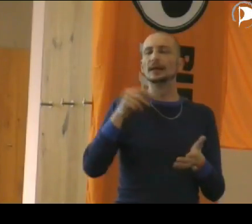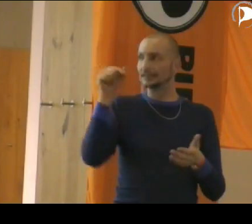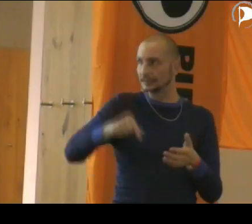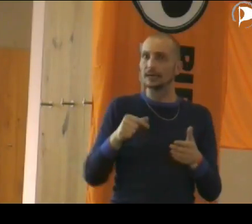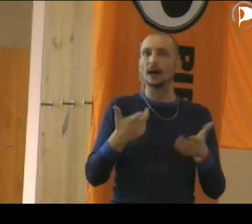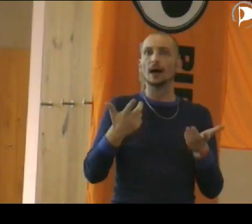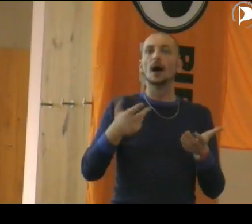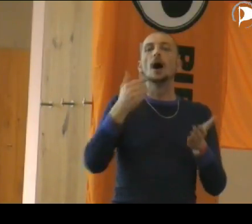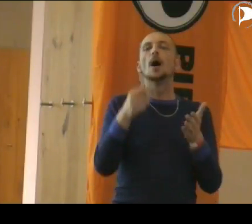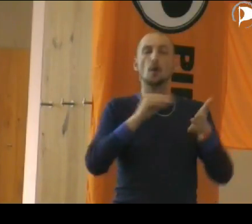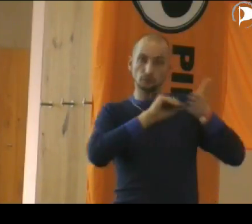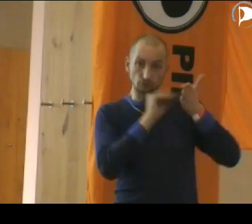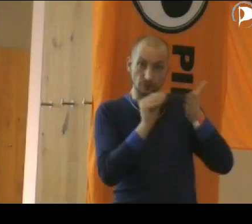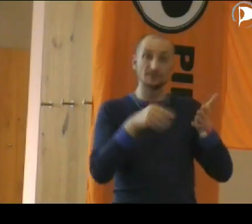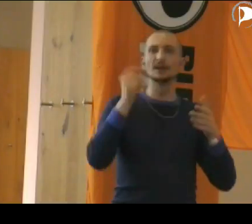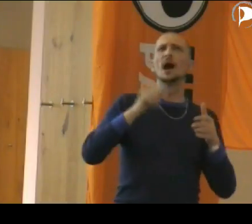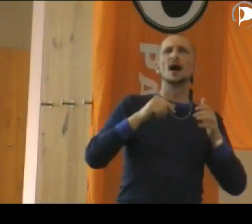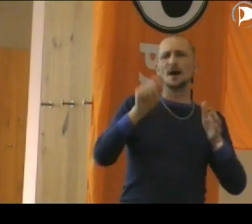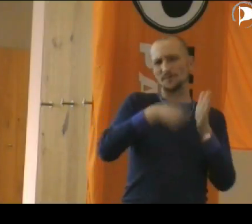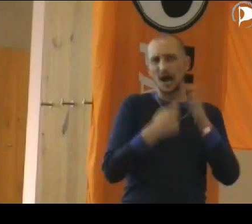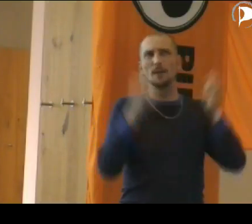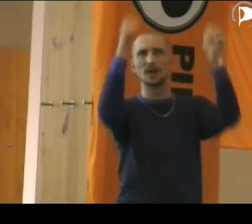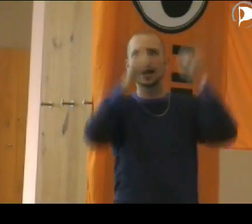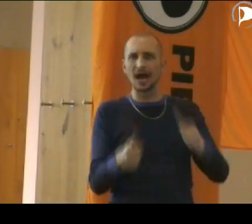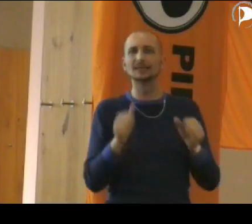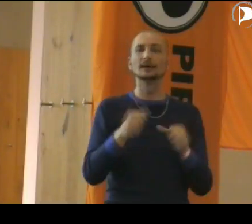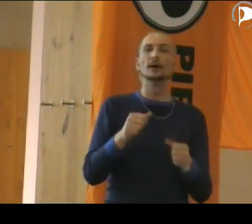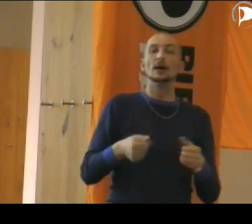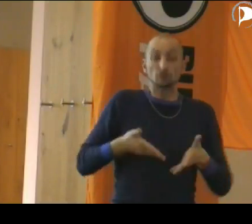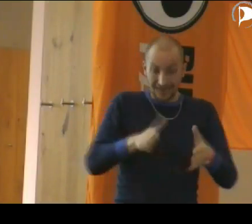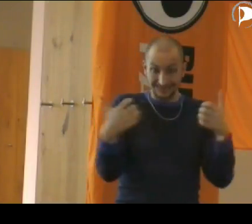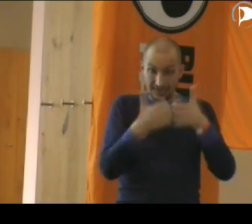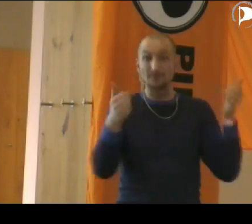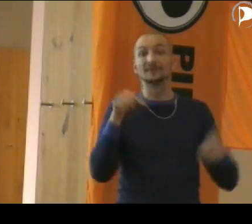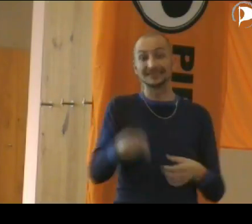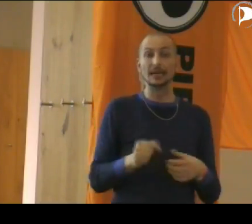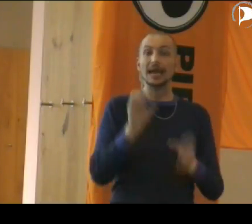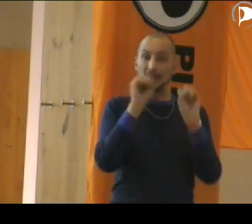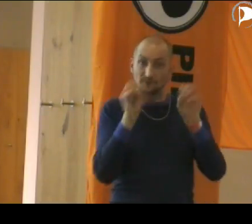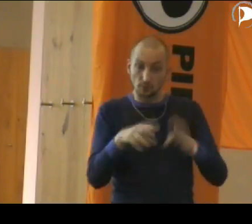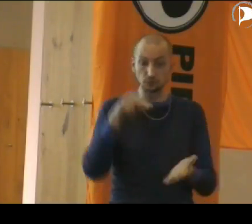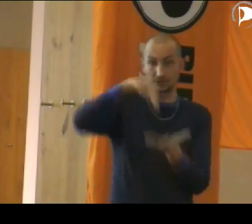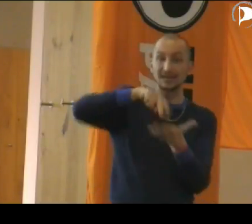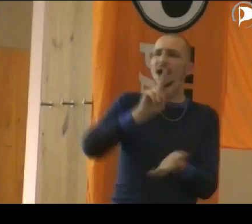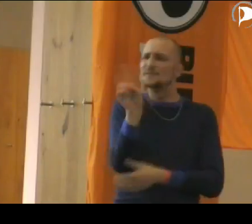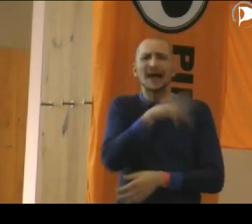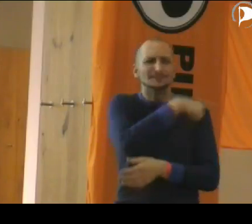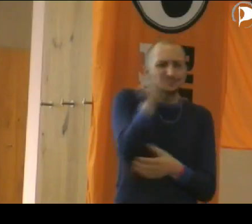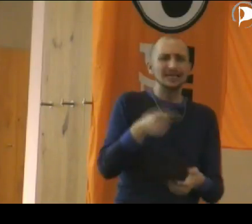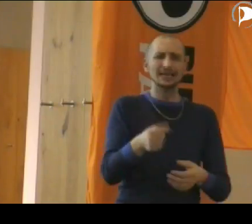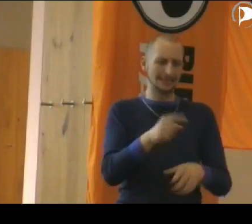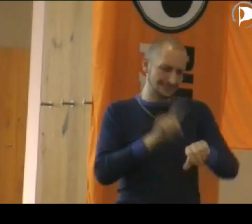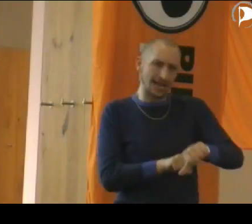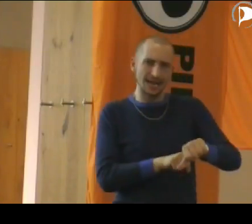und nebenstraßen weiter und infostände und so weiter deshalb meine bitte an jede einzelne von euch irgendwie ein bisschen zeit nehmen kann die